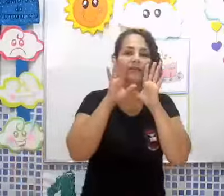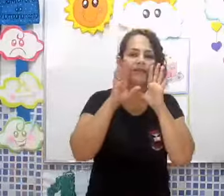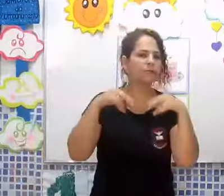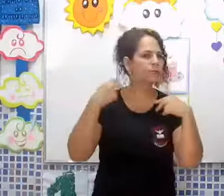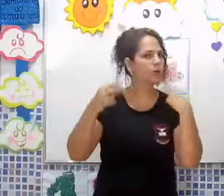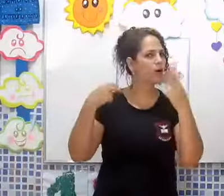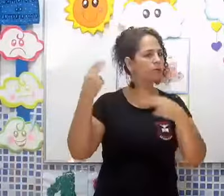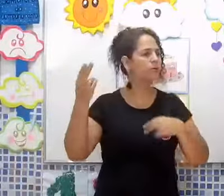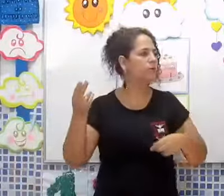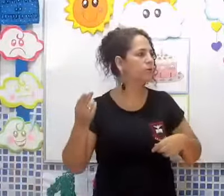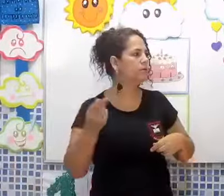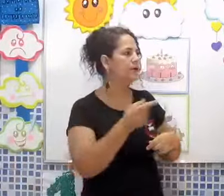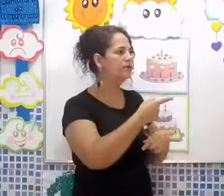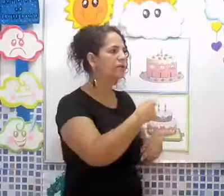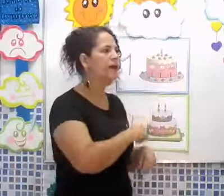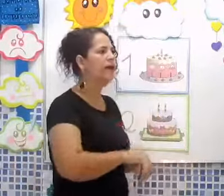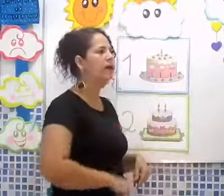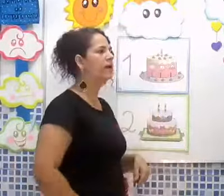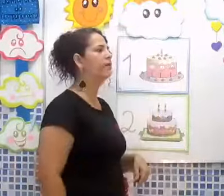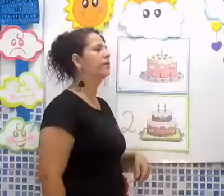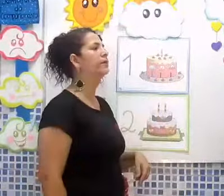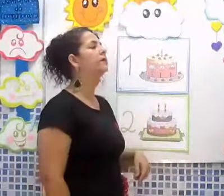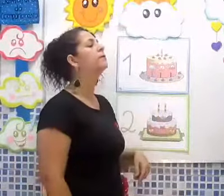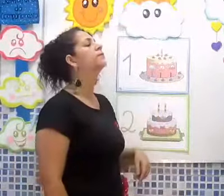conhecer o outro número de área.